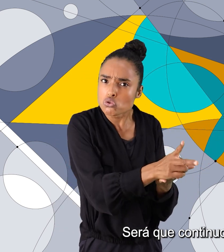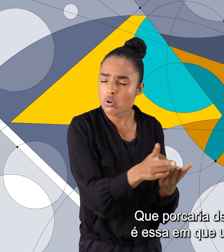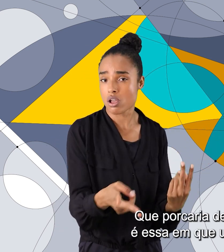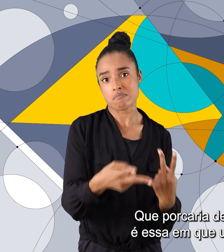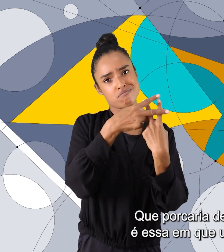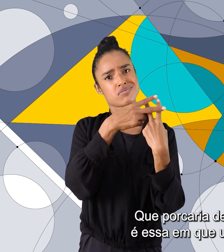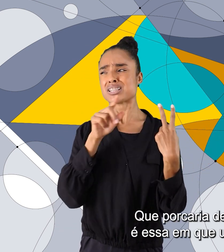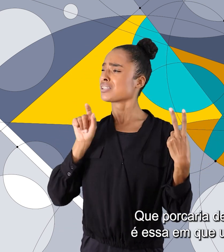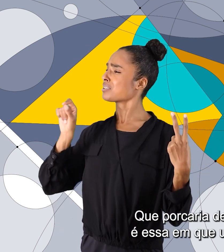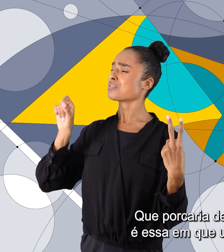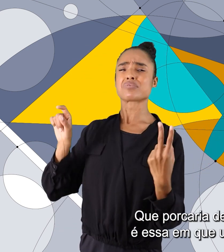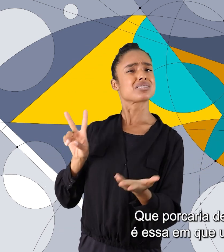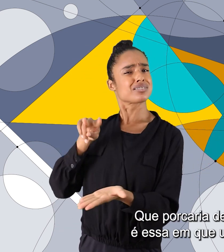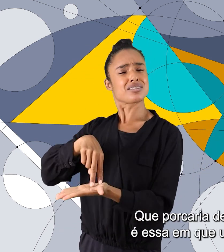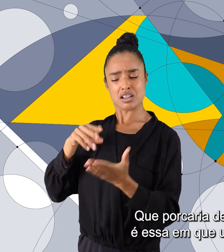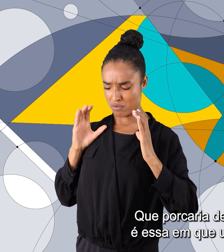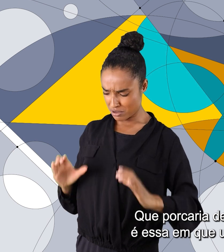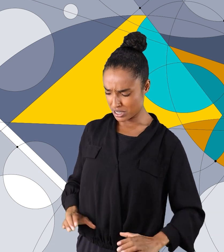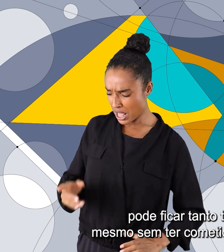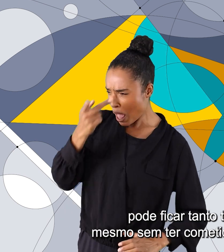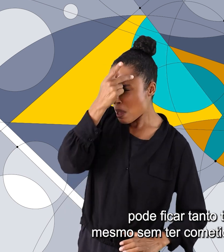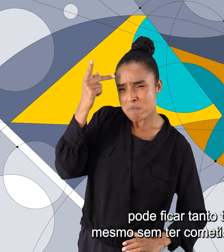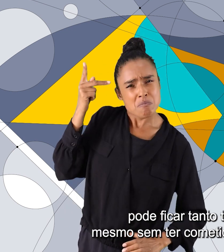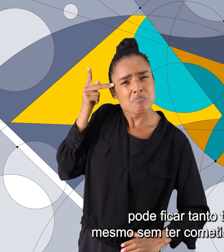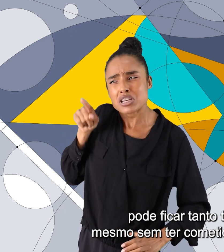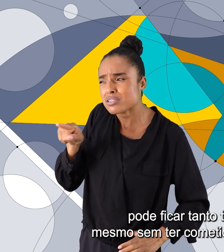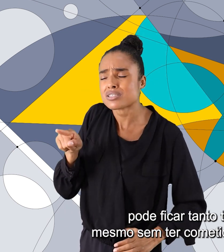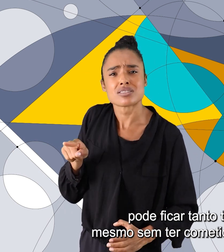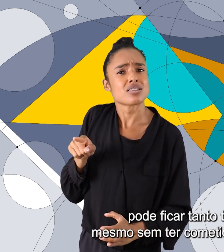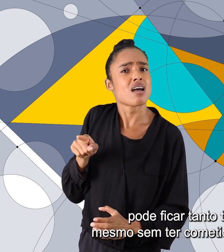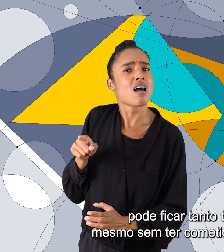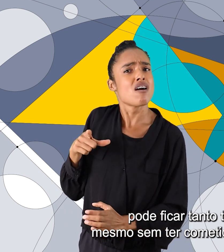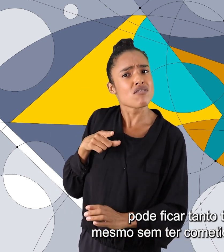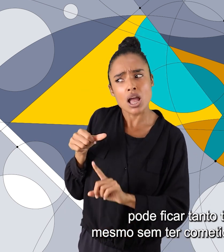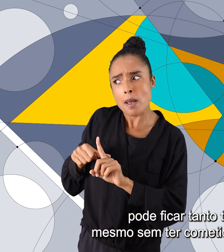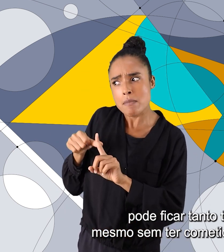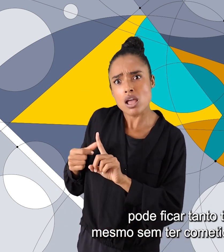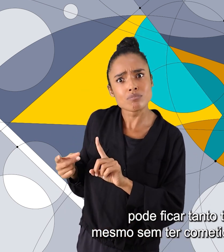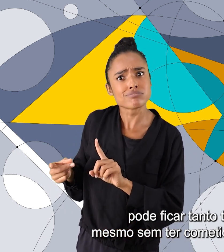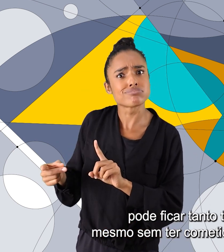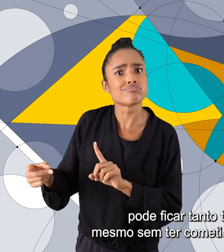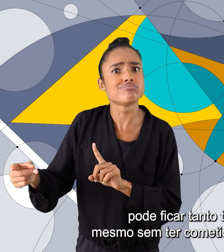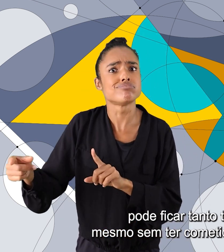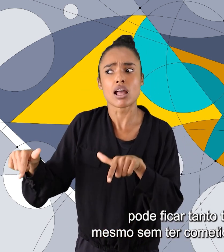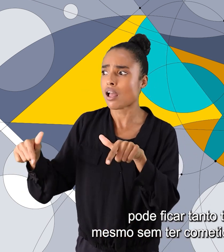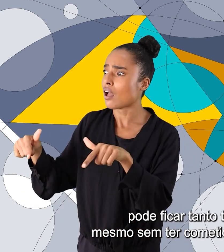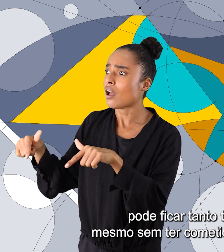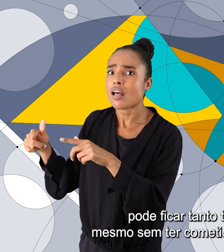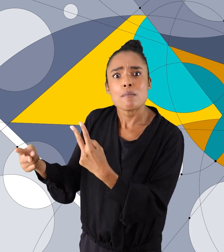Que porcaria de cidadania é essa em que uma pessoa pode ficar tanto tempo presa, mesmo sem ter cometido crime